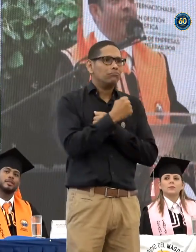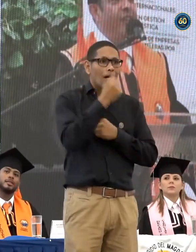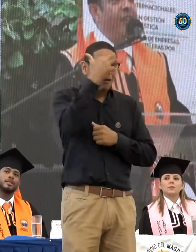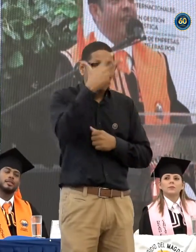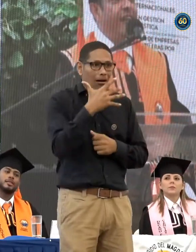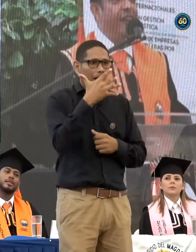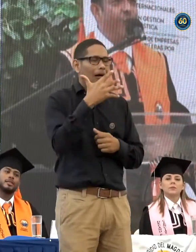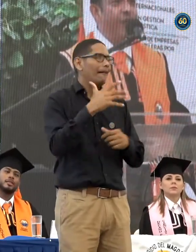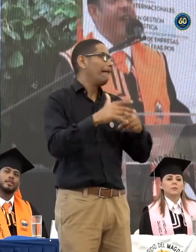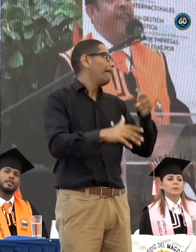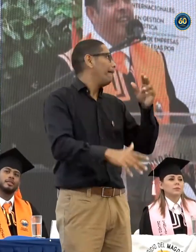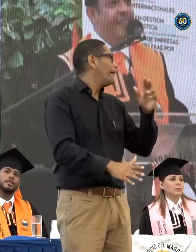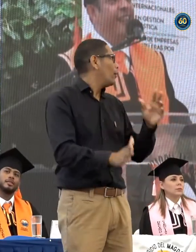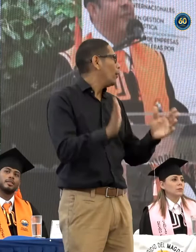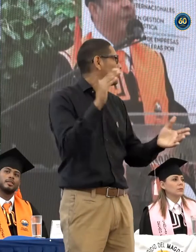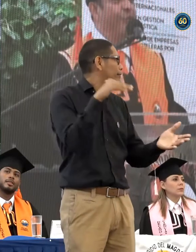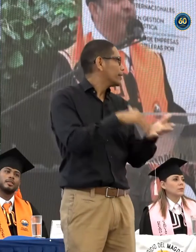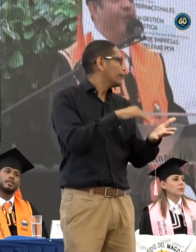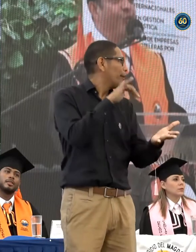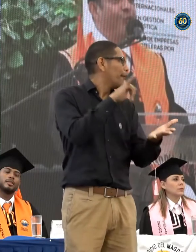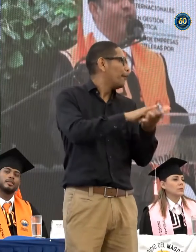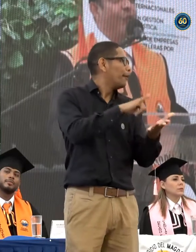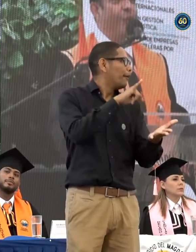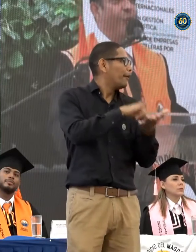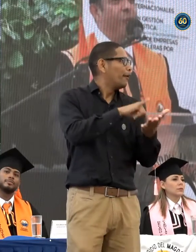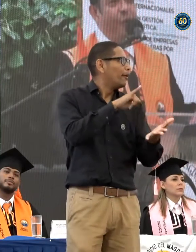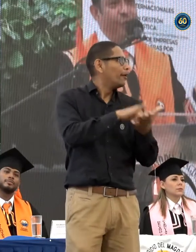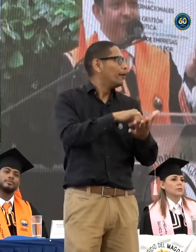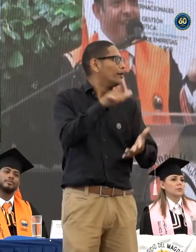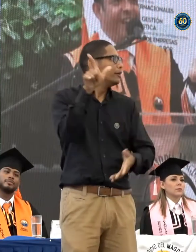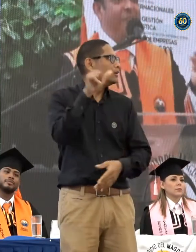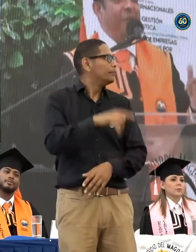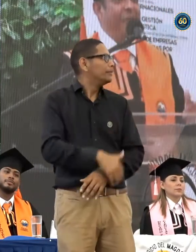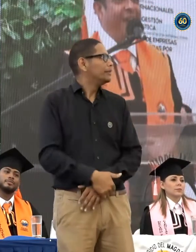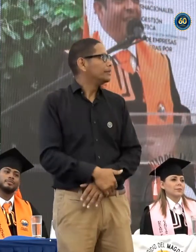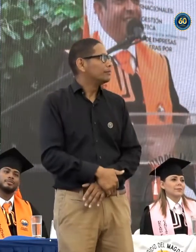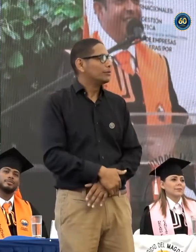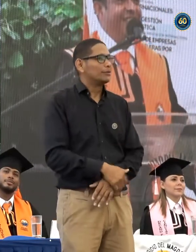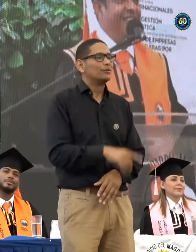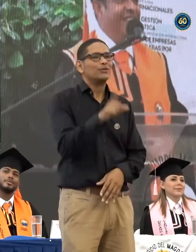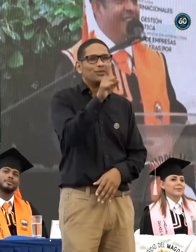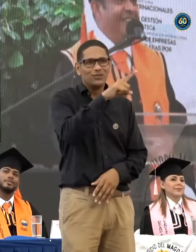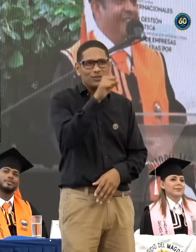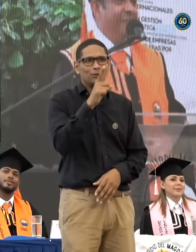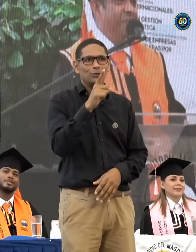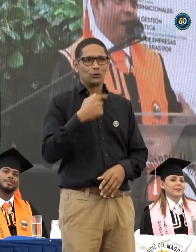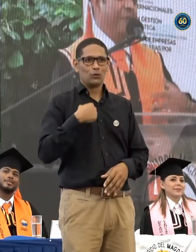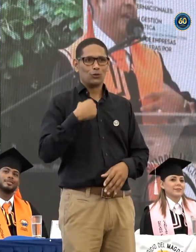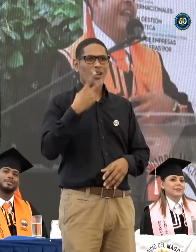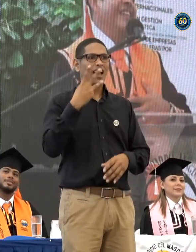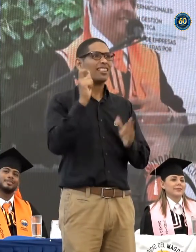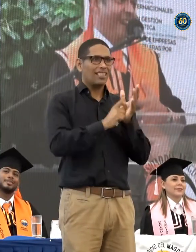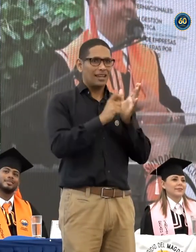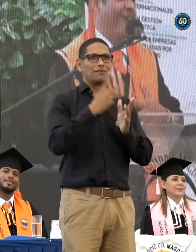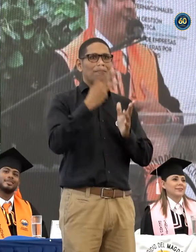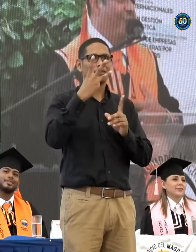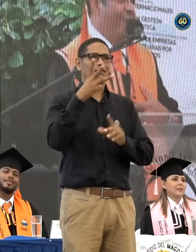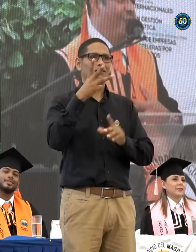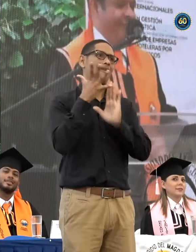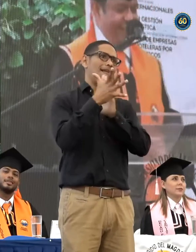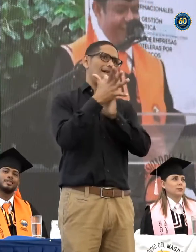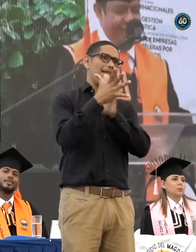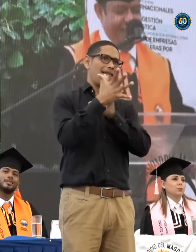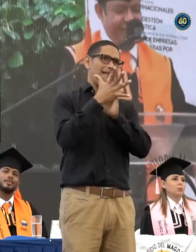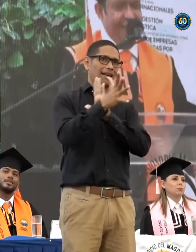ya otra vez el mismo discurso de nuevo para ustedes es la primera vez para mí es la tercera vez que lo digo